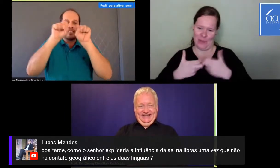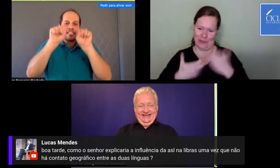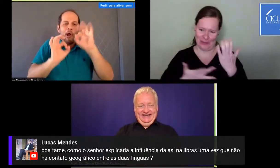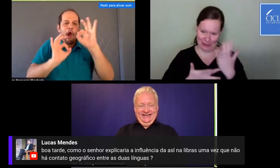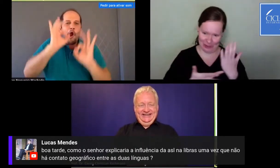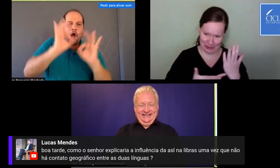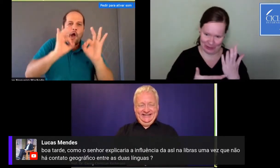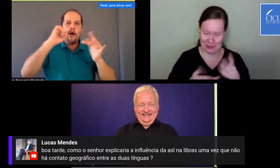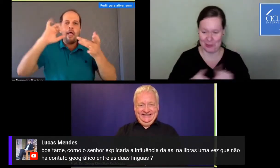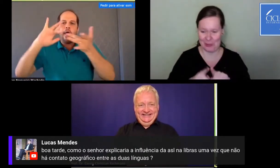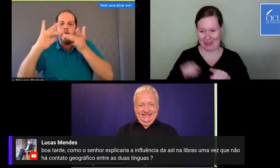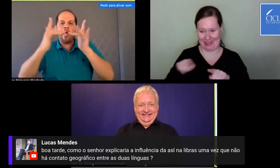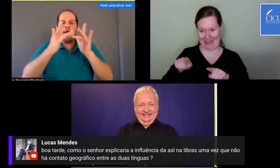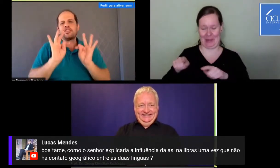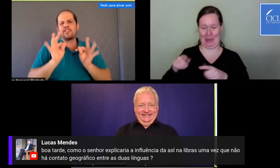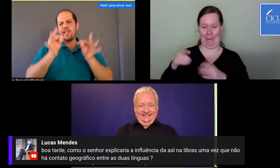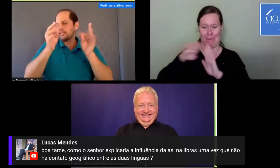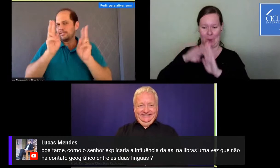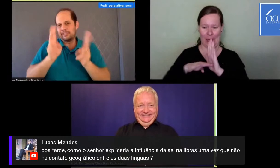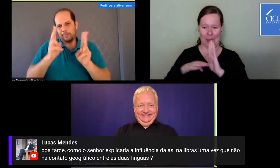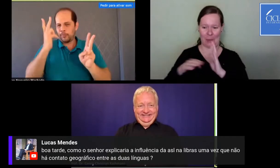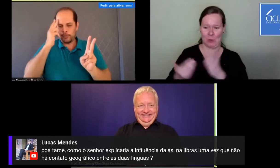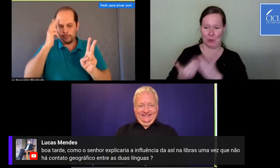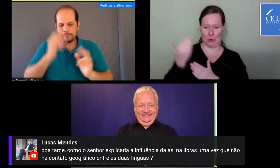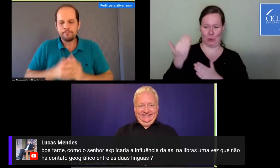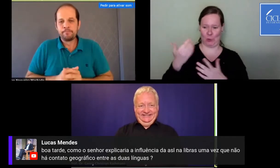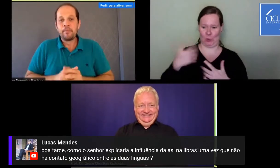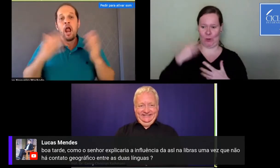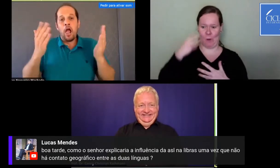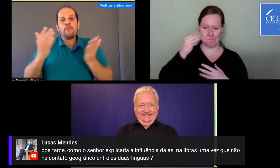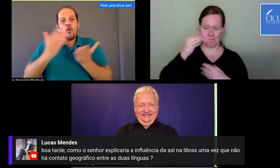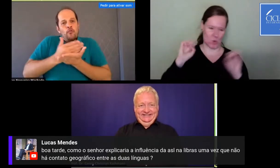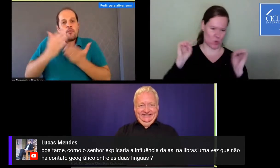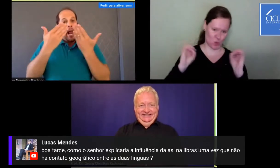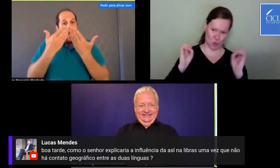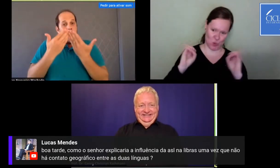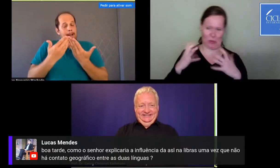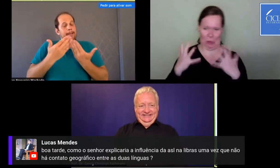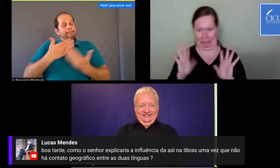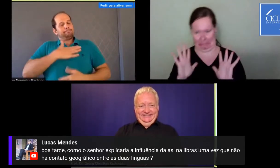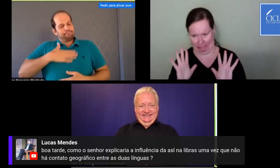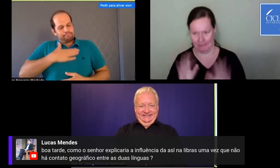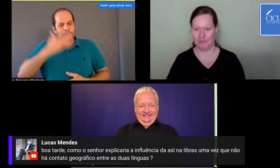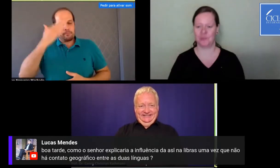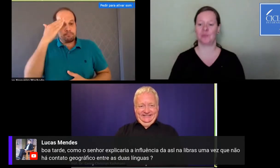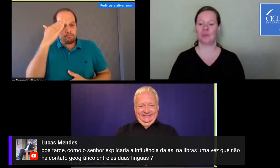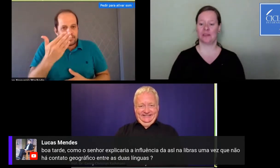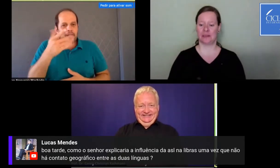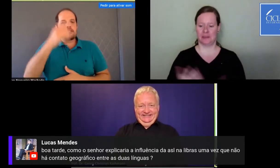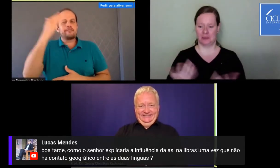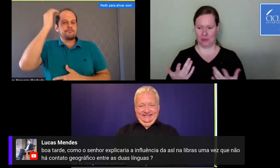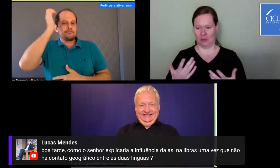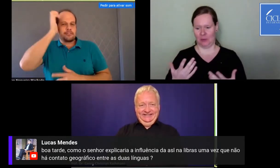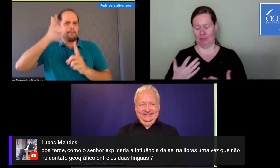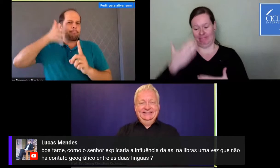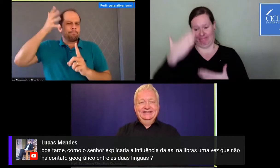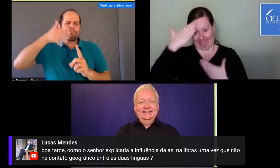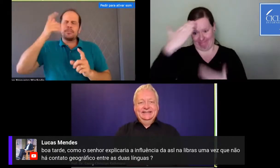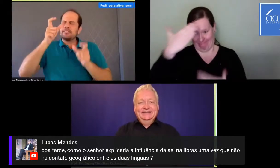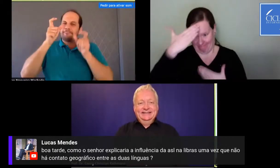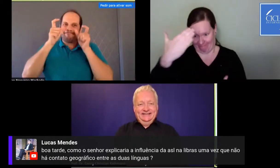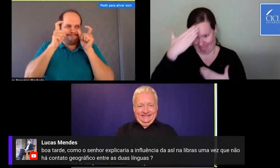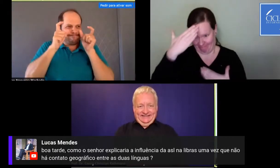esses problemas que nós estamos tendo aqui. Isso é normal de acontecer por causa dessas questões tecnológicas, aí, como vocês estão vendo,